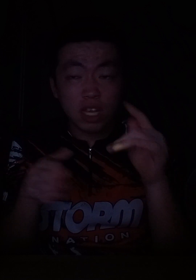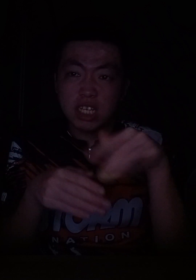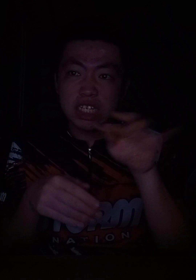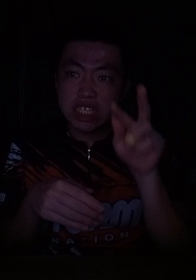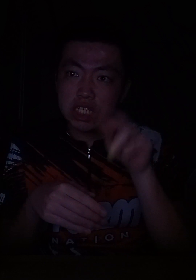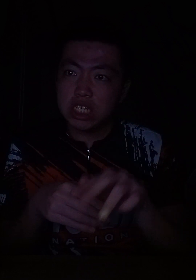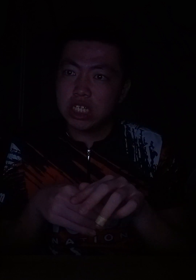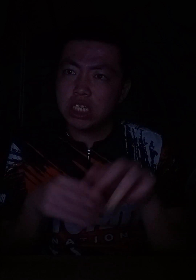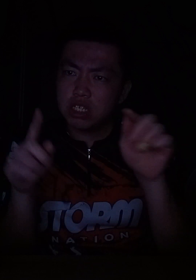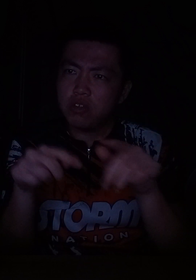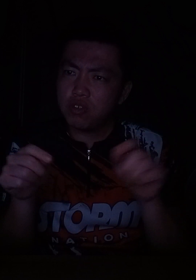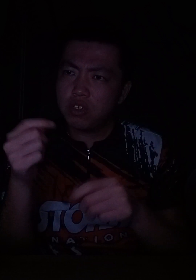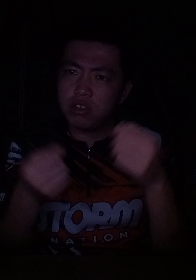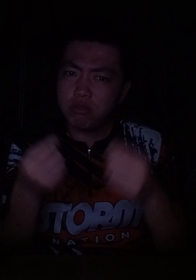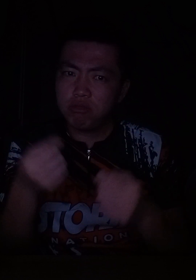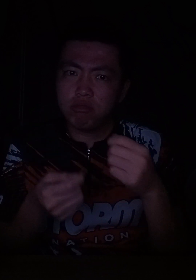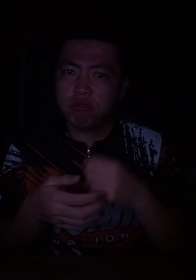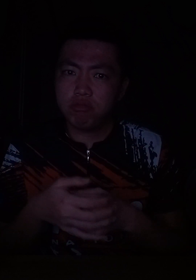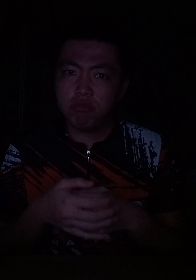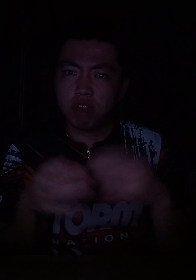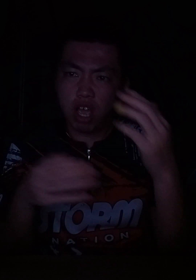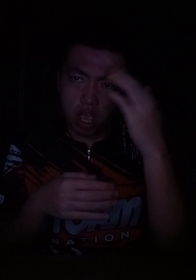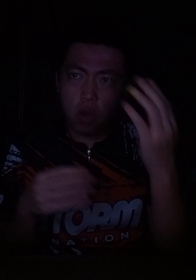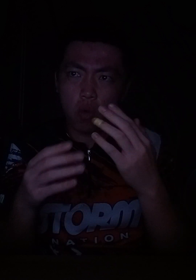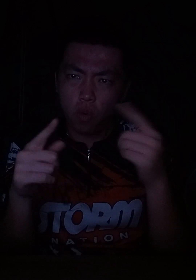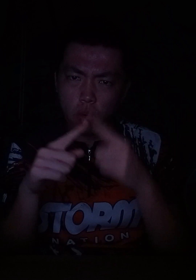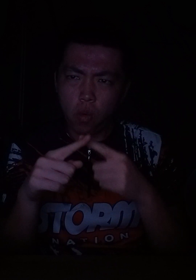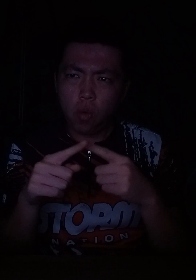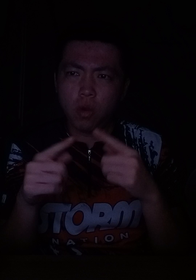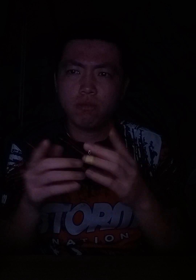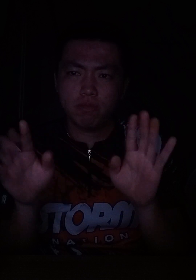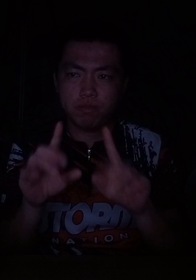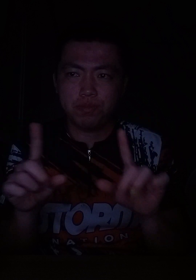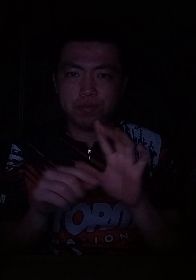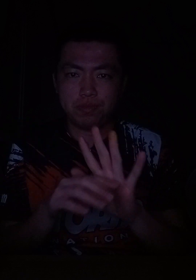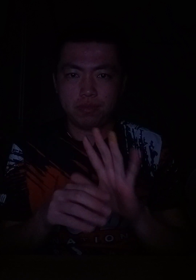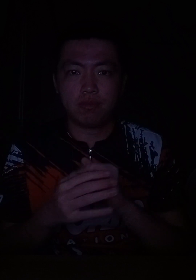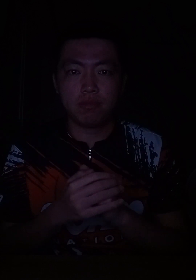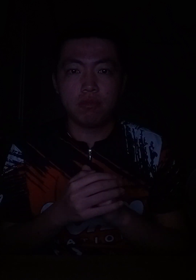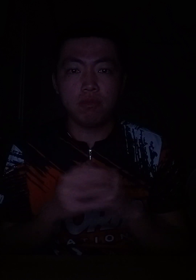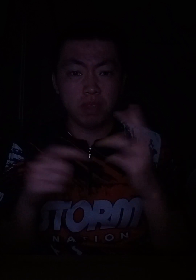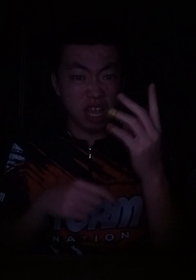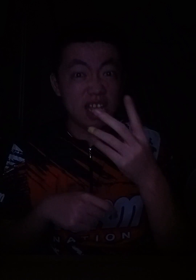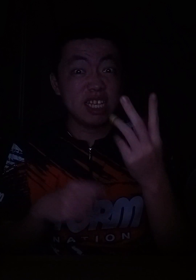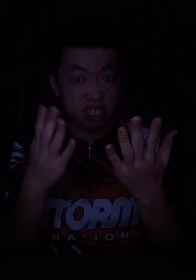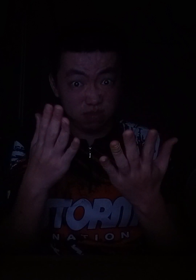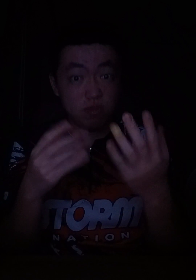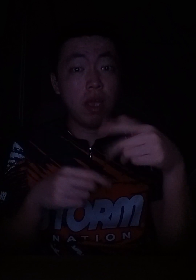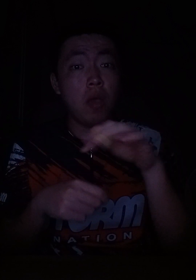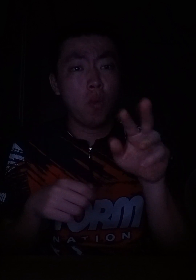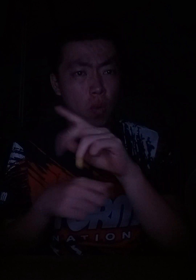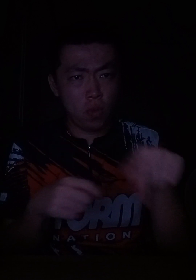아니면은 안전운전을 해야 되는데 못했는지 그럼 확인해봐야죠. 어제 오후 5시 10분쯤엔 경기 남양주의